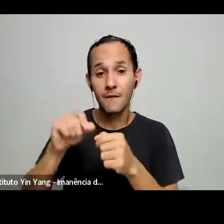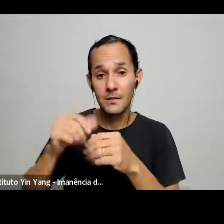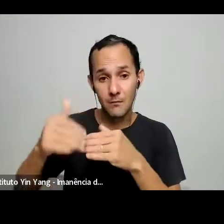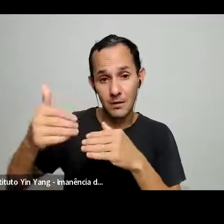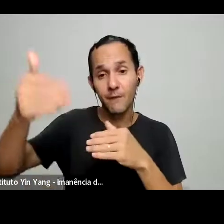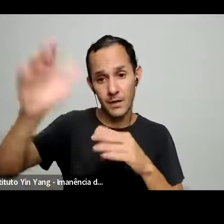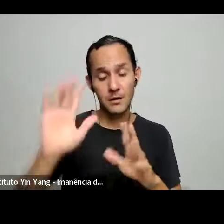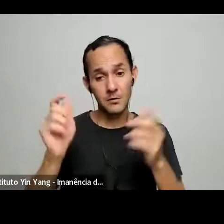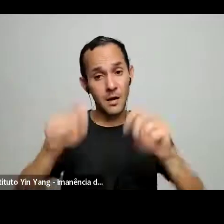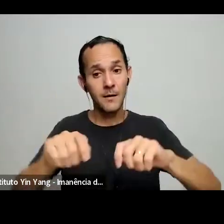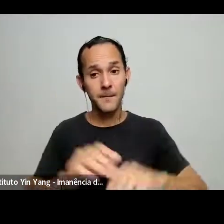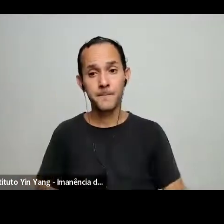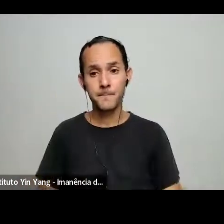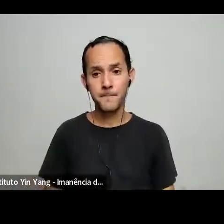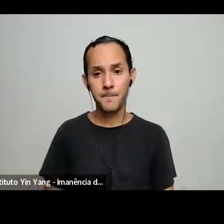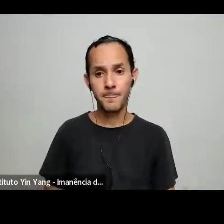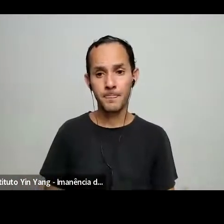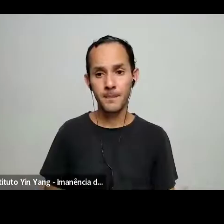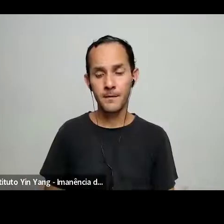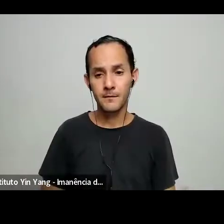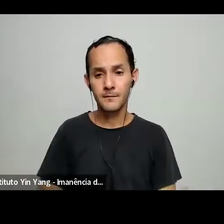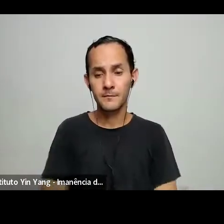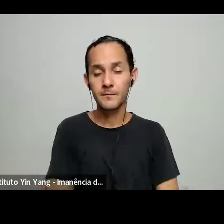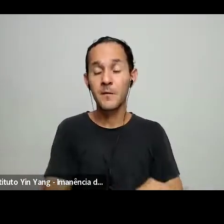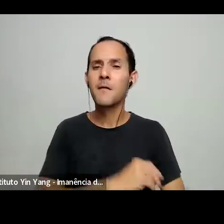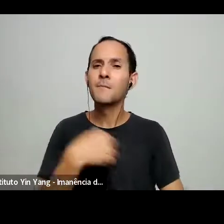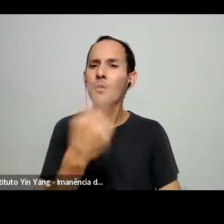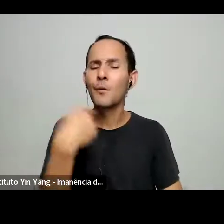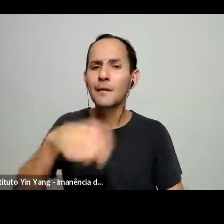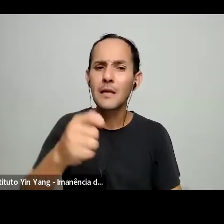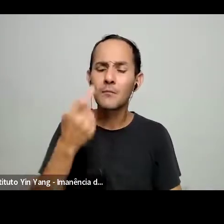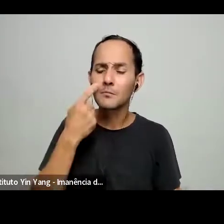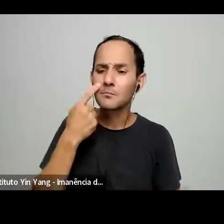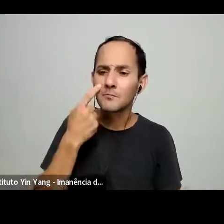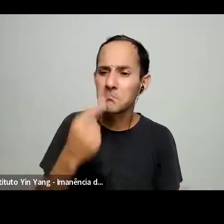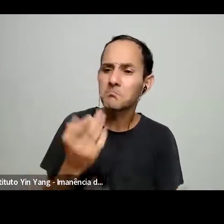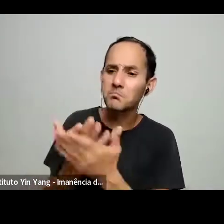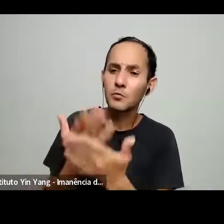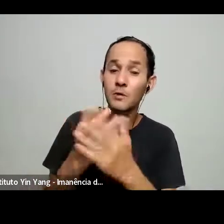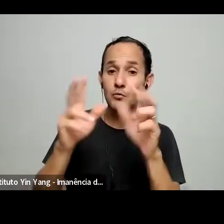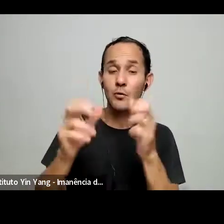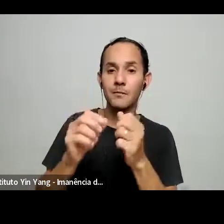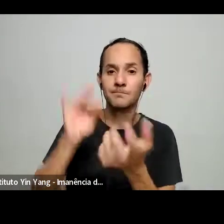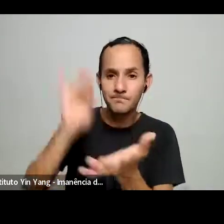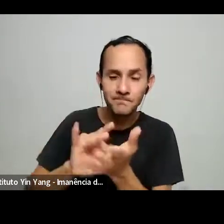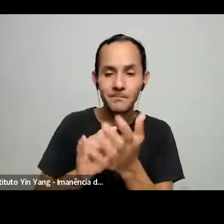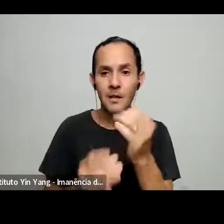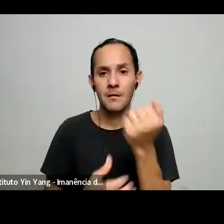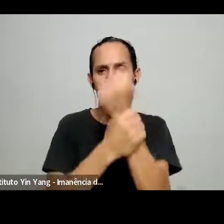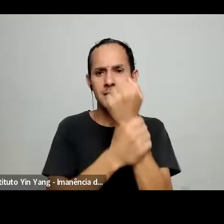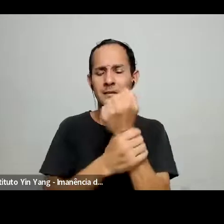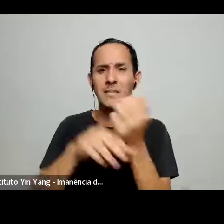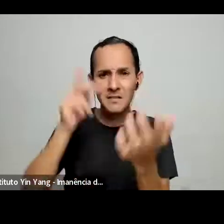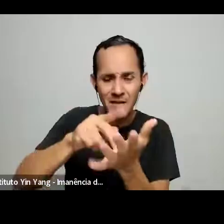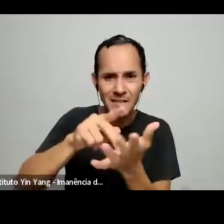né? É, mas a gente precisa estudar a efetividade e a segurança. É efetivo de verdade?